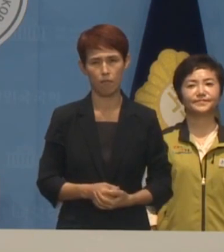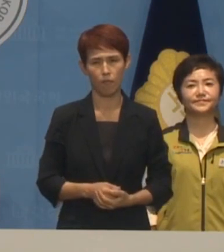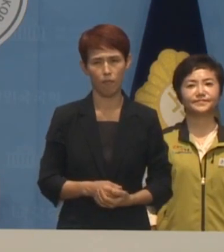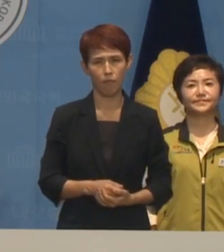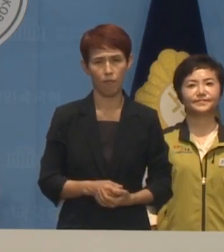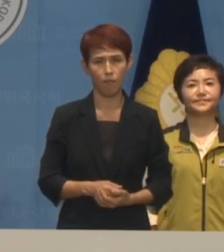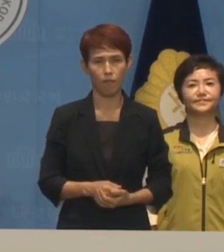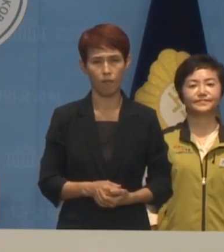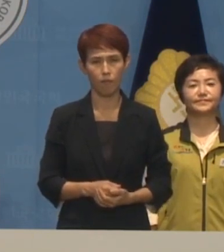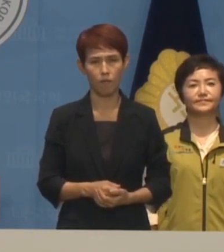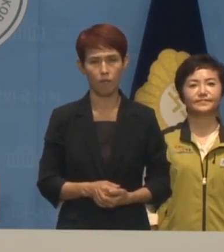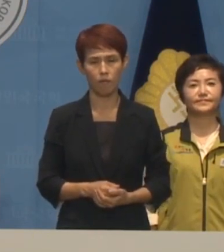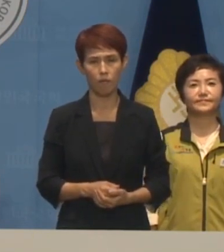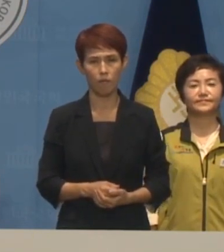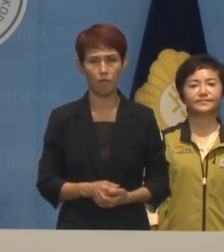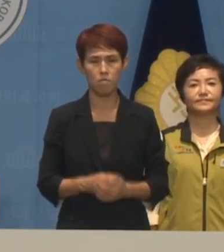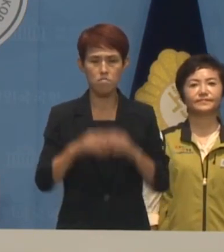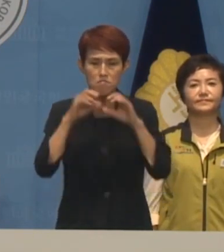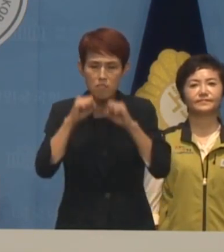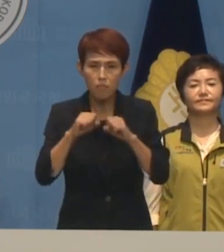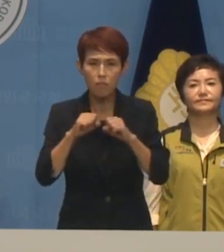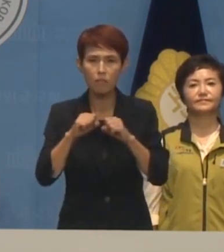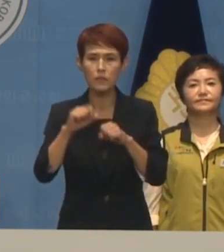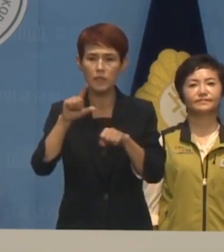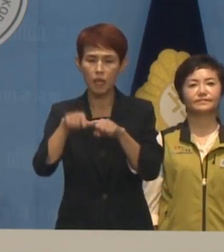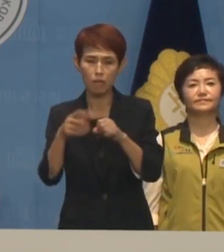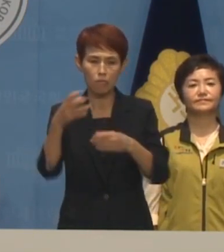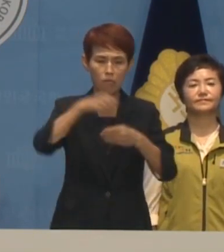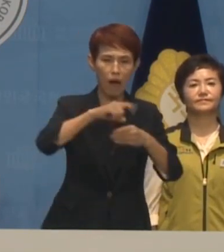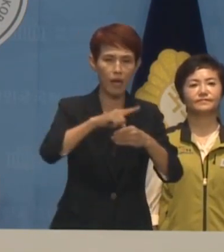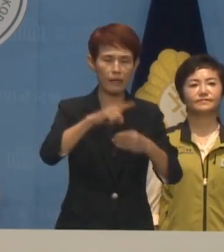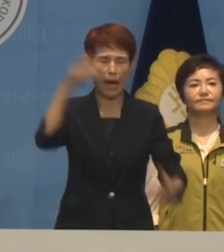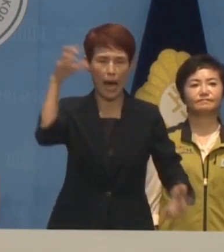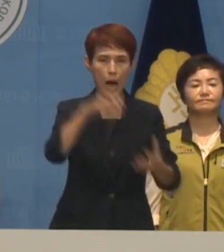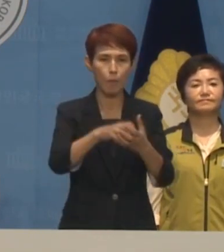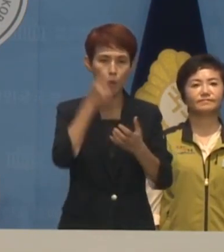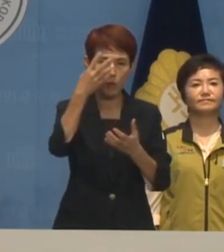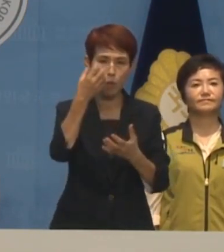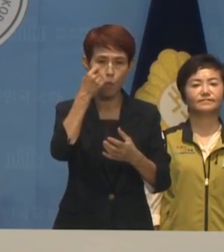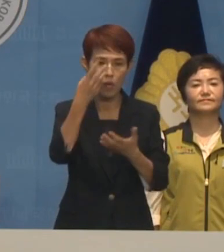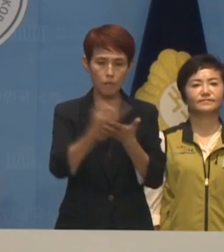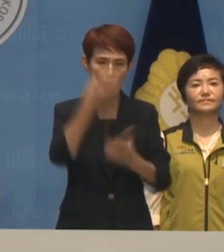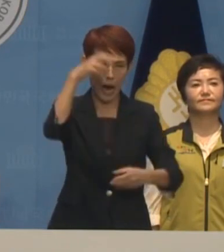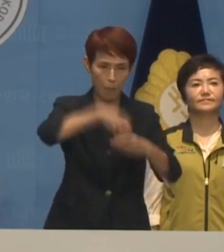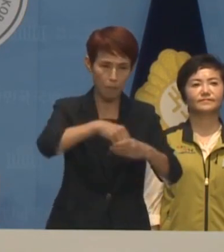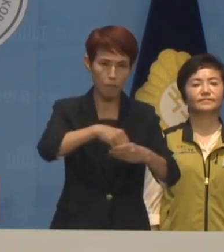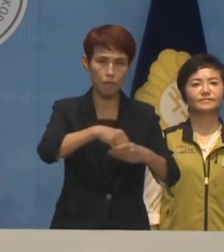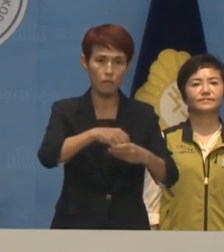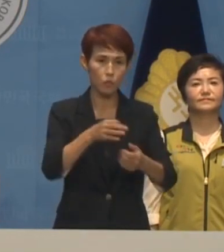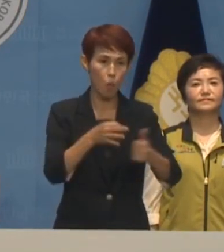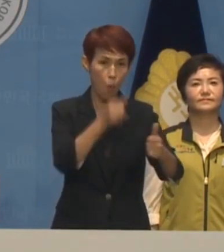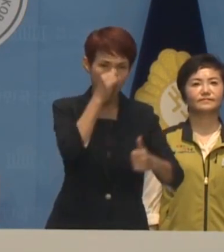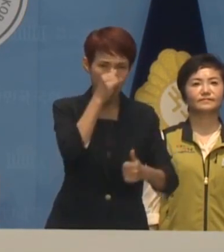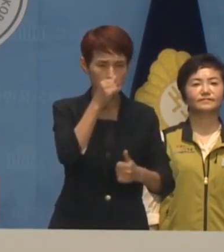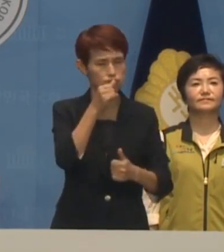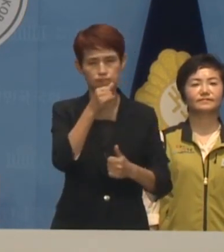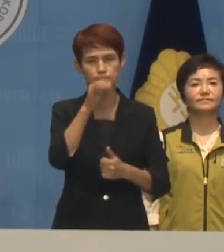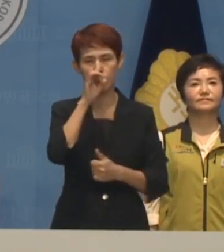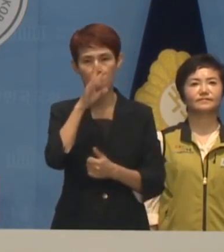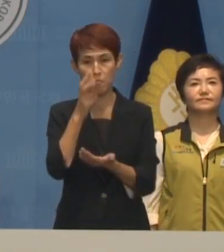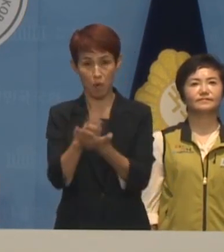당연하게도 이러한 그림자 노동을 눈에 보이도록 개선하는 것입니다. 법안은 포괄임금 계약을